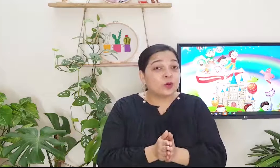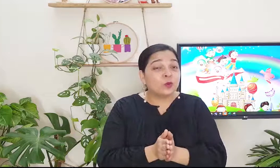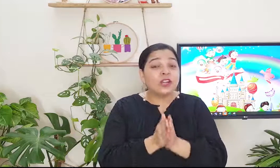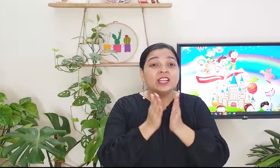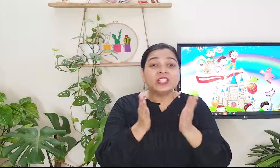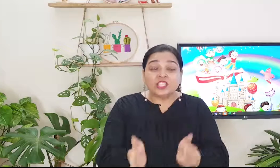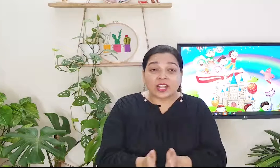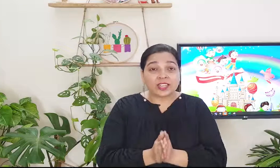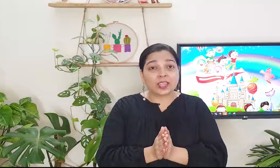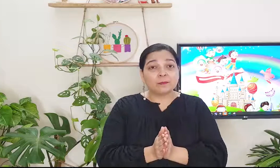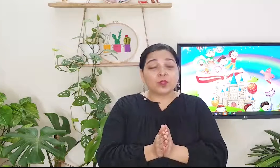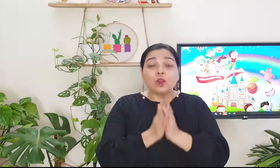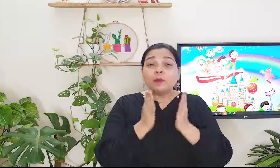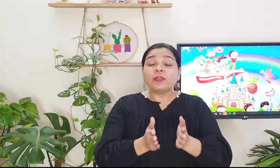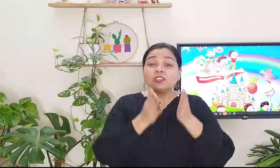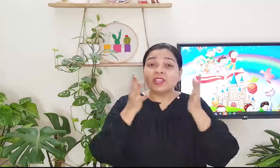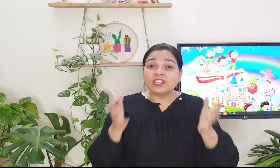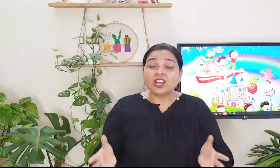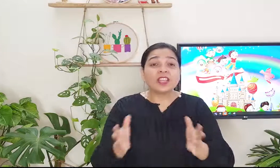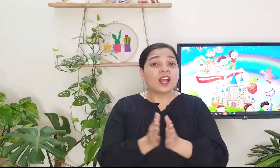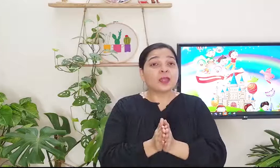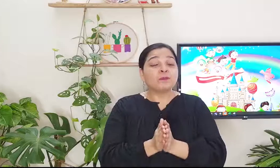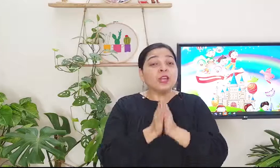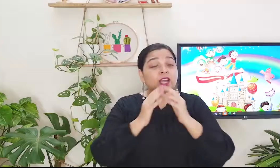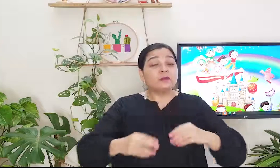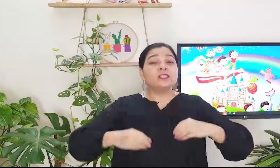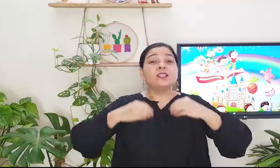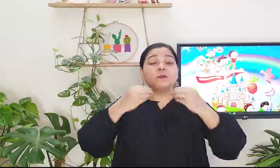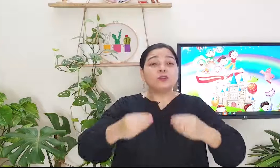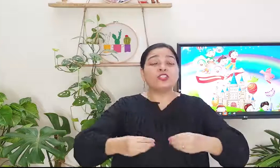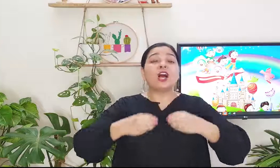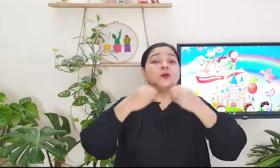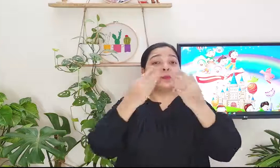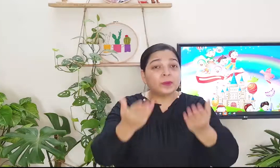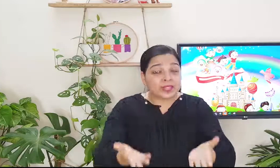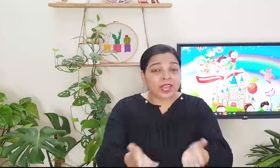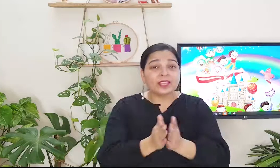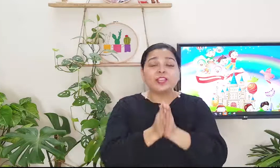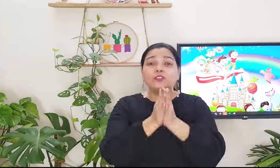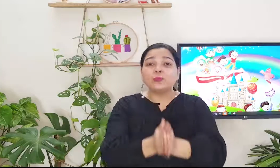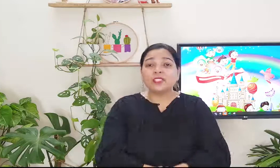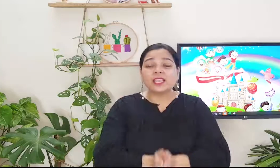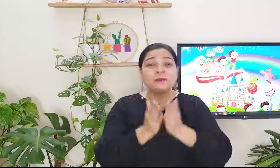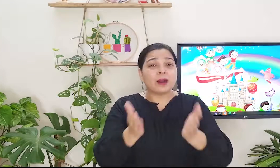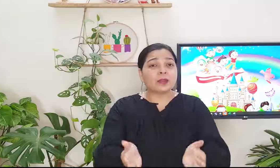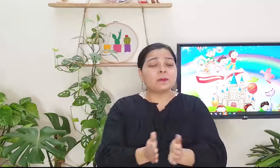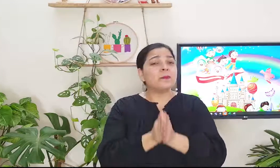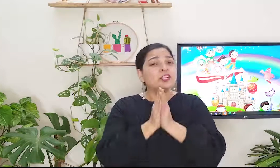ইচ্ছাকে জানতে পারি। আর ঈশ্বরের ইচ্ছা কি, কি আমরা সবাইকে কাছে যাই আর বলি যীশু খ্রিস্টের